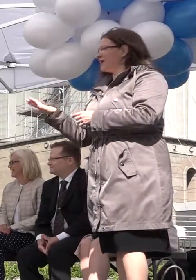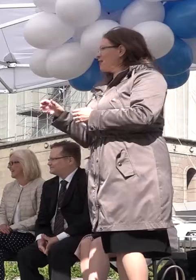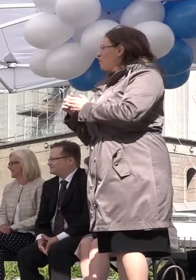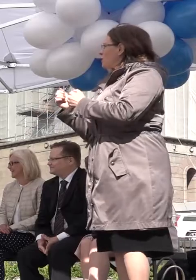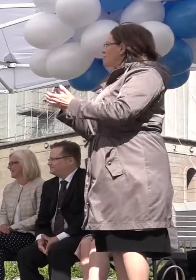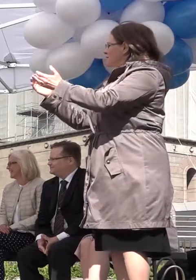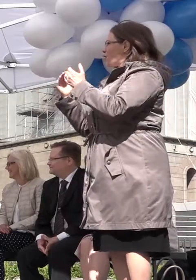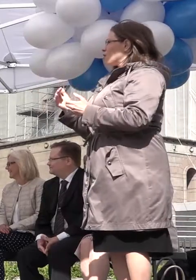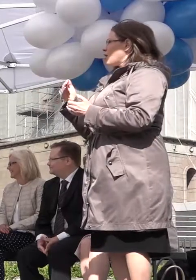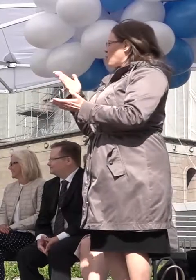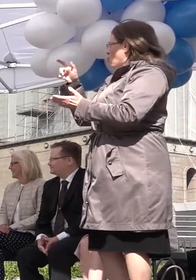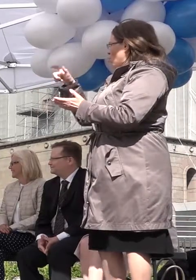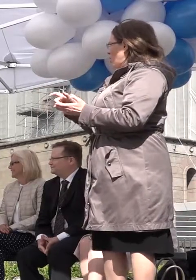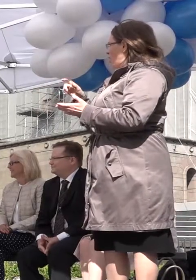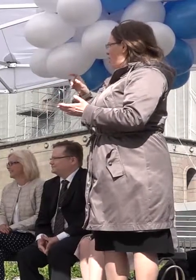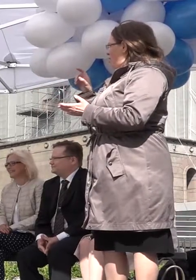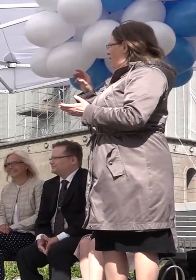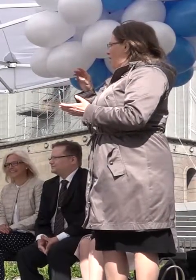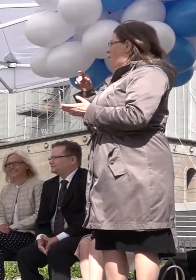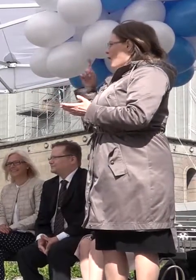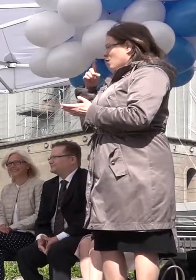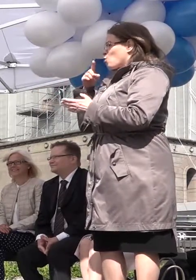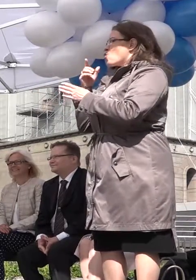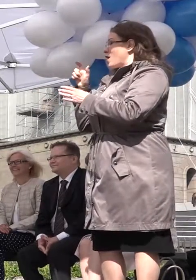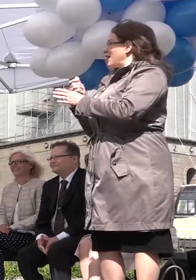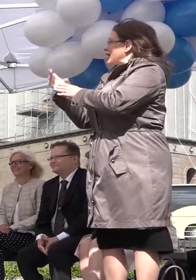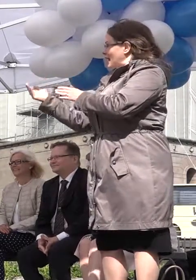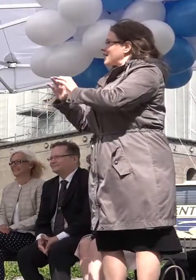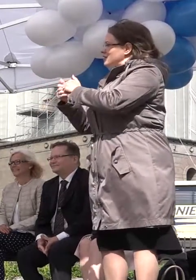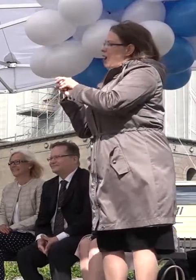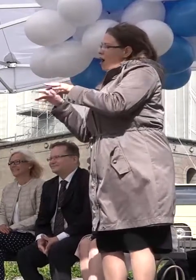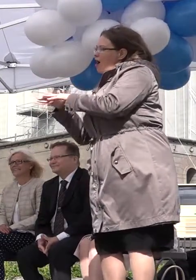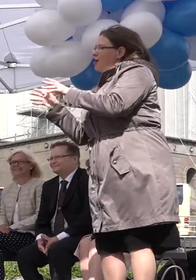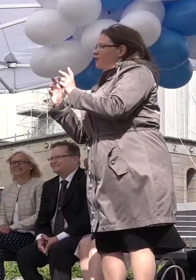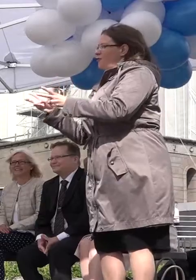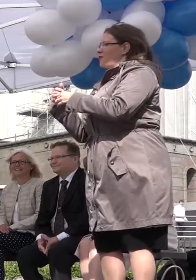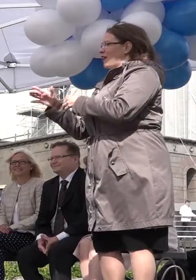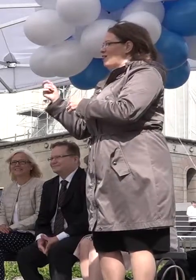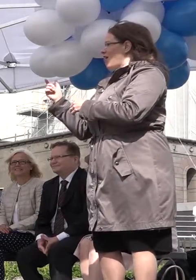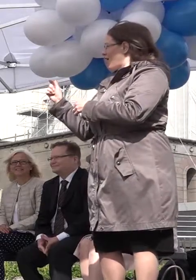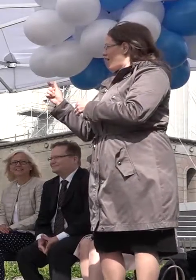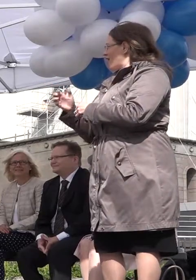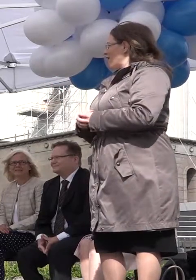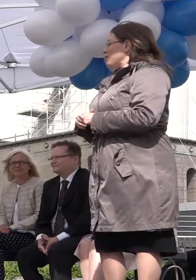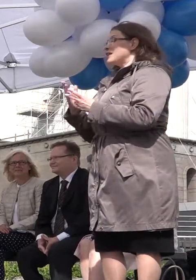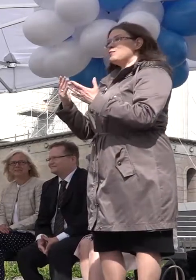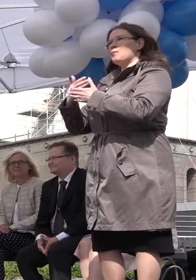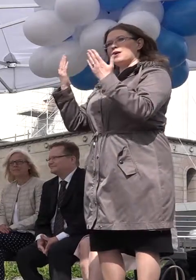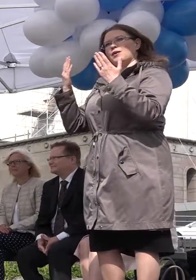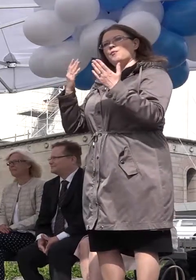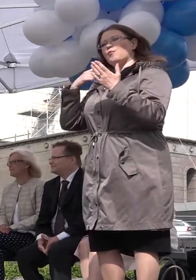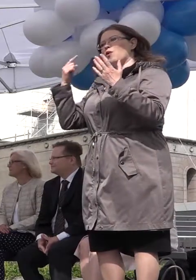seuraava puhuja on Markku ja hänen jälkeensä voit lurauttaa vielä pienet tuuttaukset. Eli tämän päivän puheenvuorot